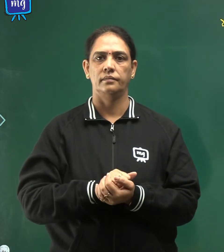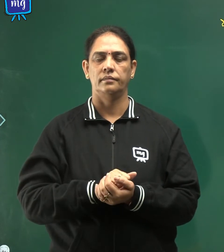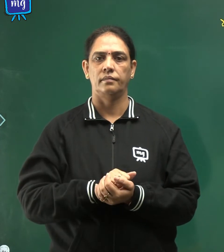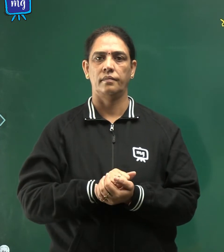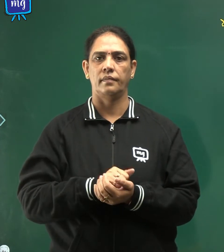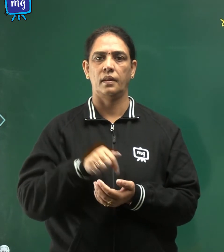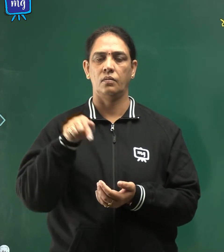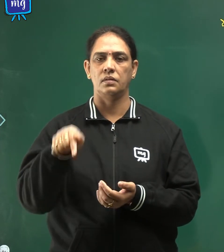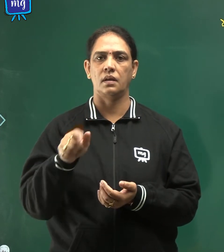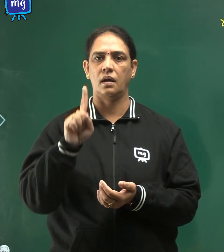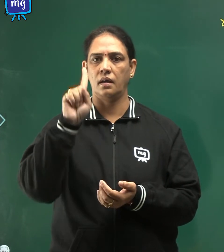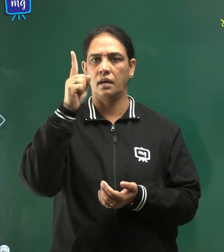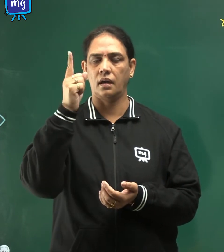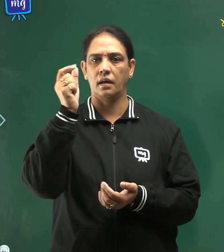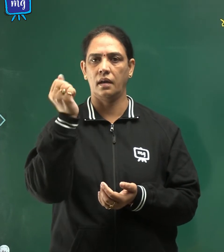उसका इकाई अंक